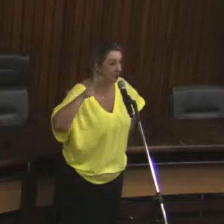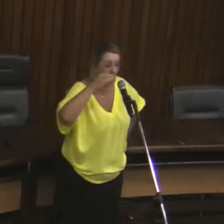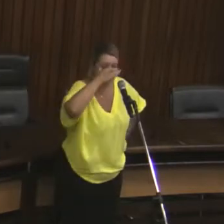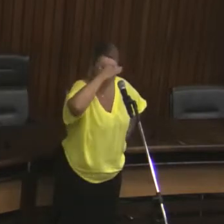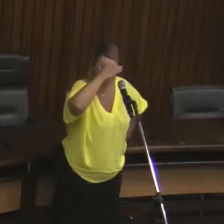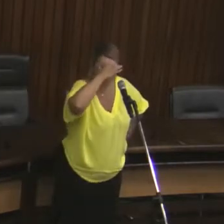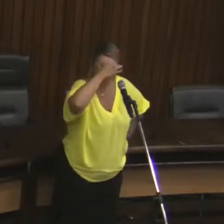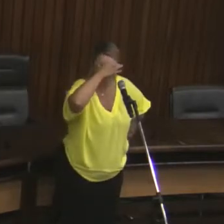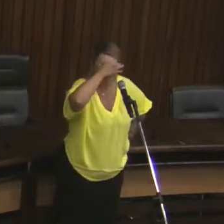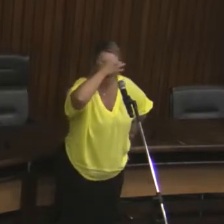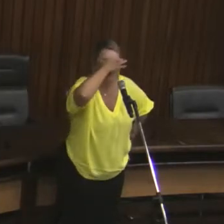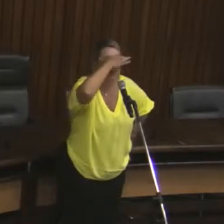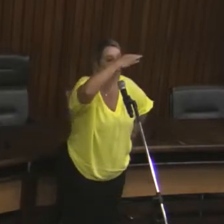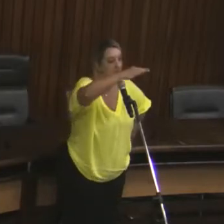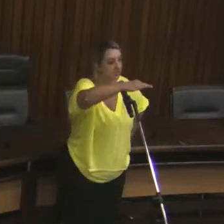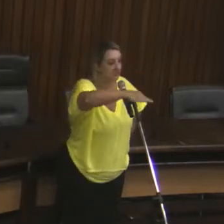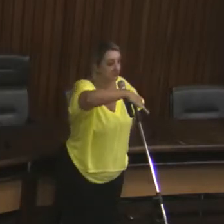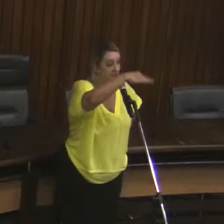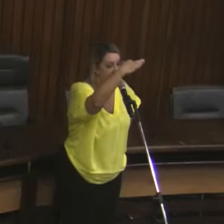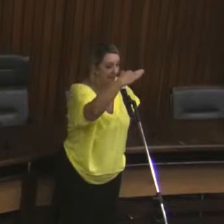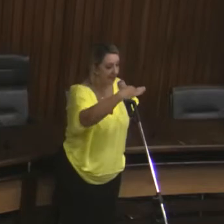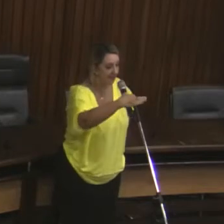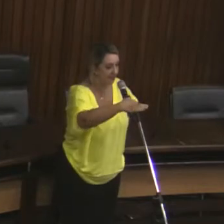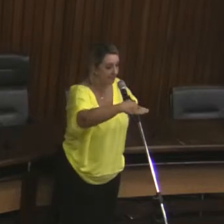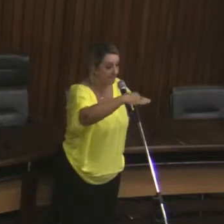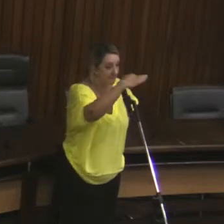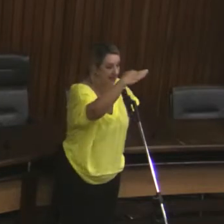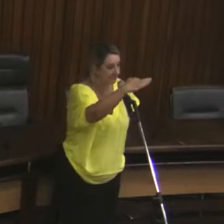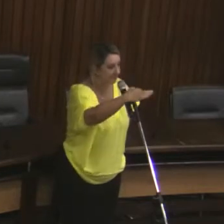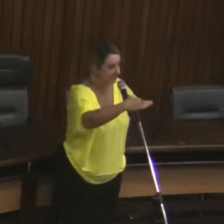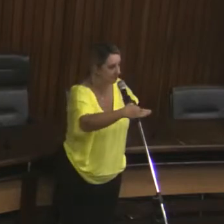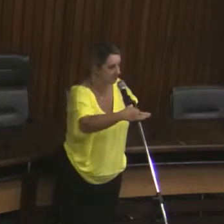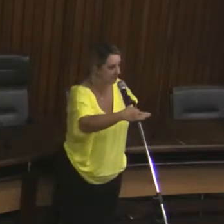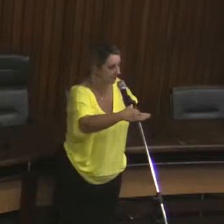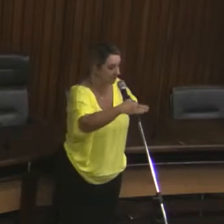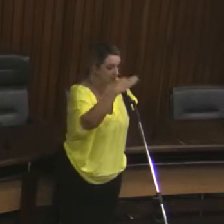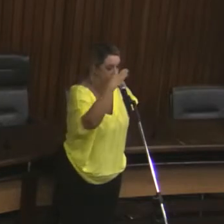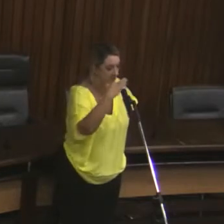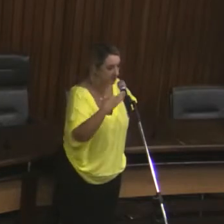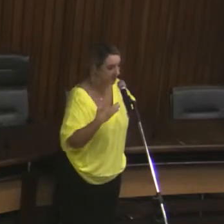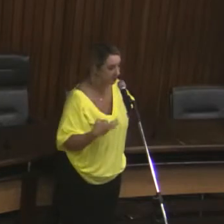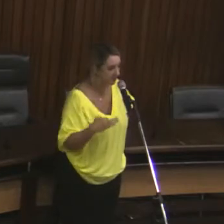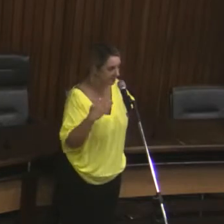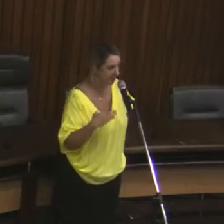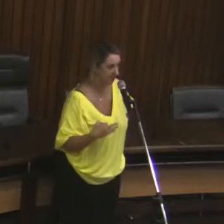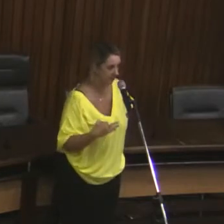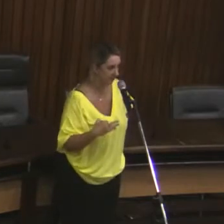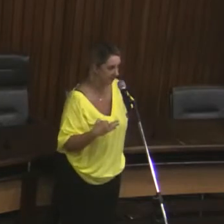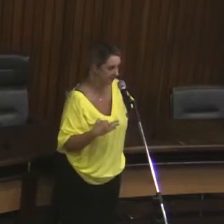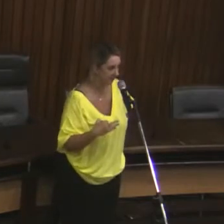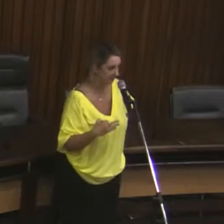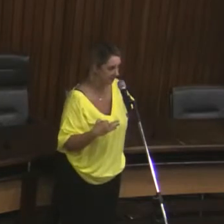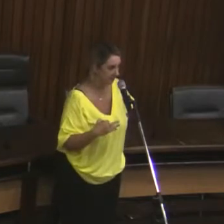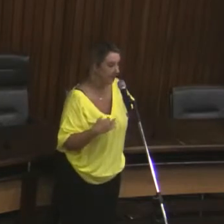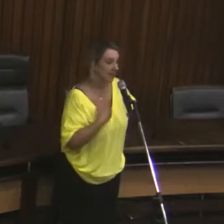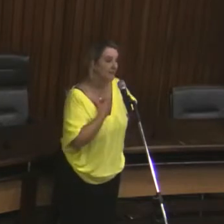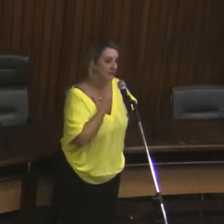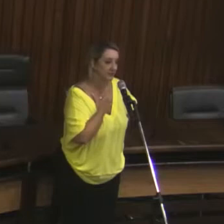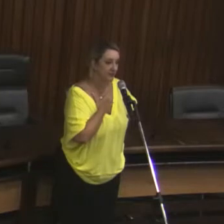Olha, pelo amor de Deus, vamos ficar aqui. Mata essa música, pelo menos na nossa aula. A pessoa vem falar